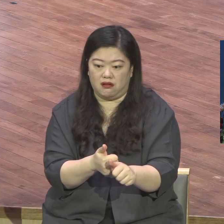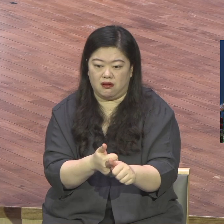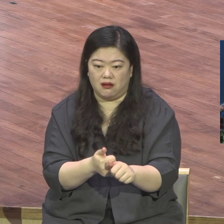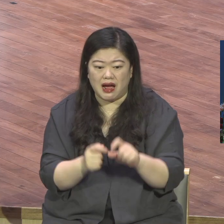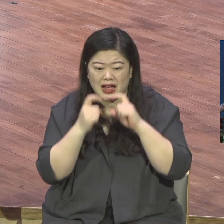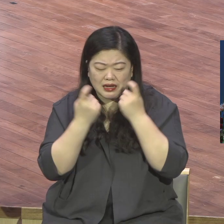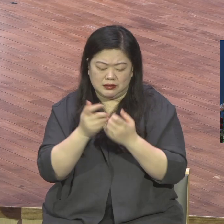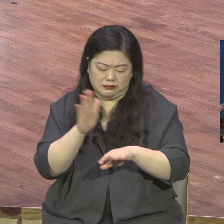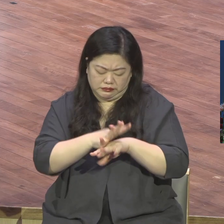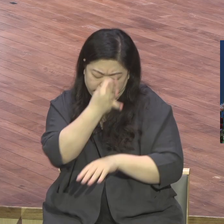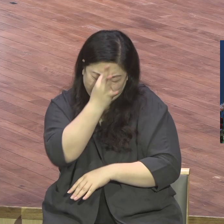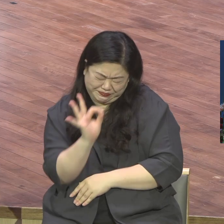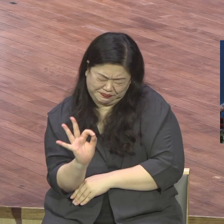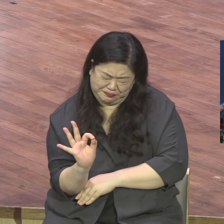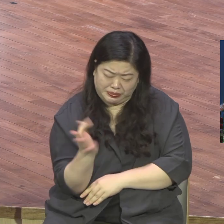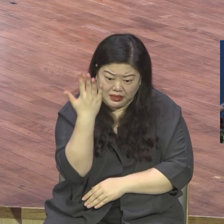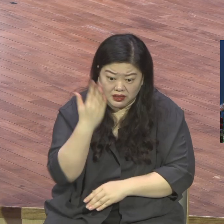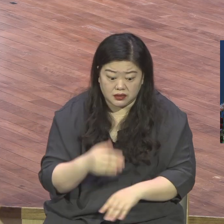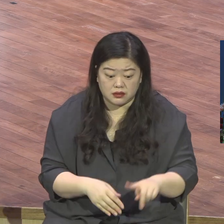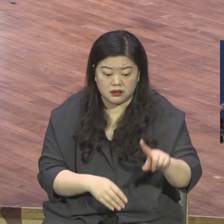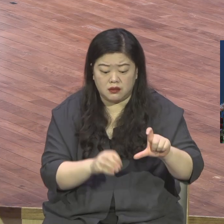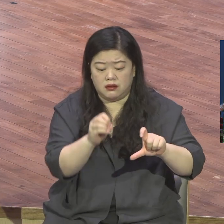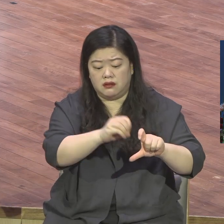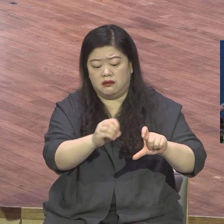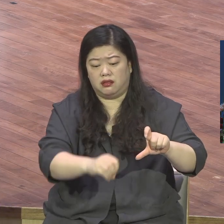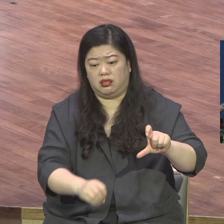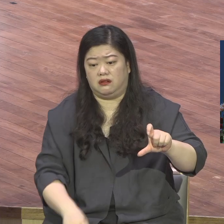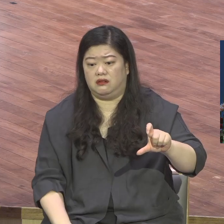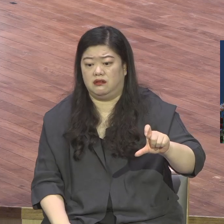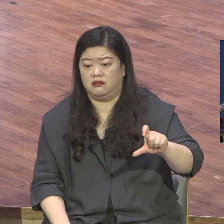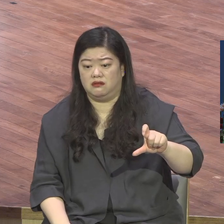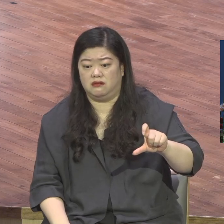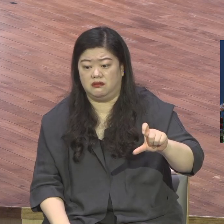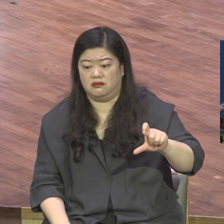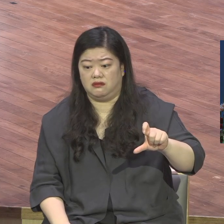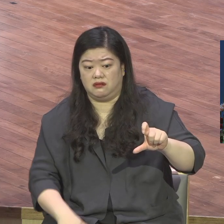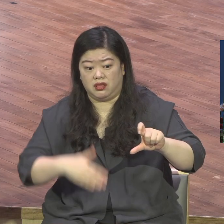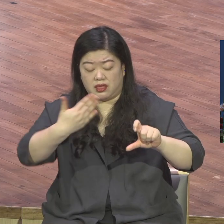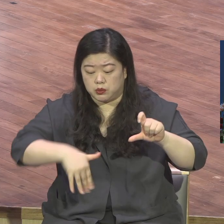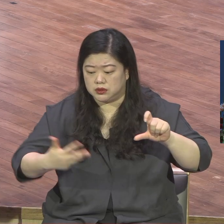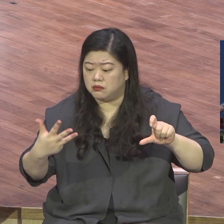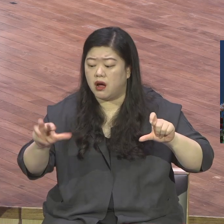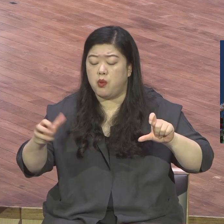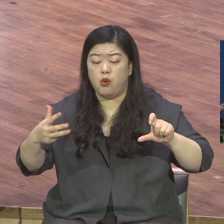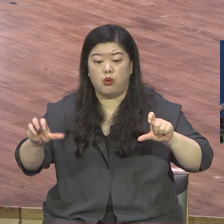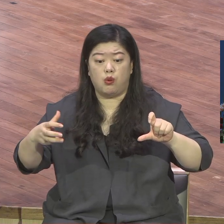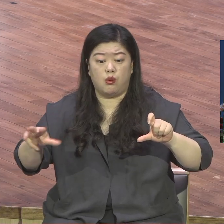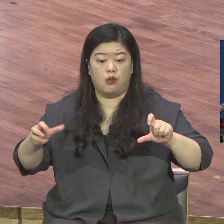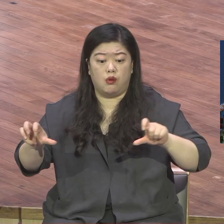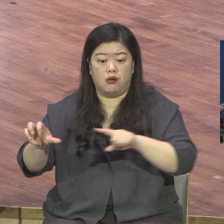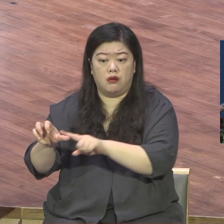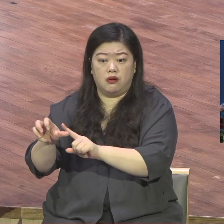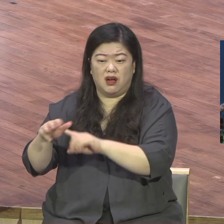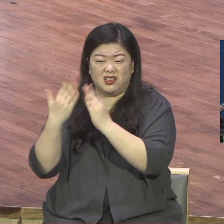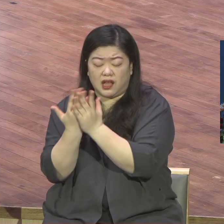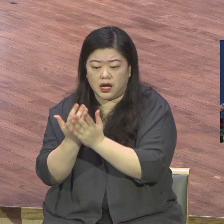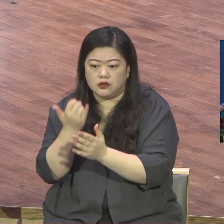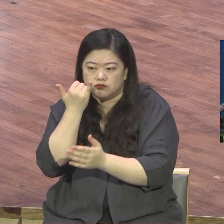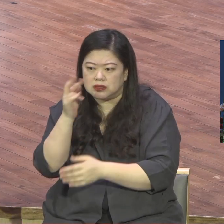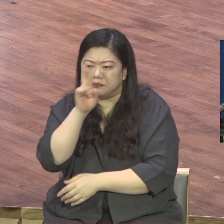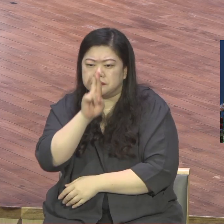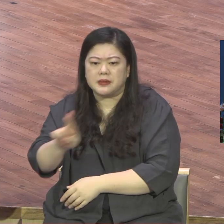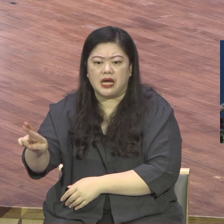돼. 나머지 85%는 인간관계, 사람과의 관계, 관계.